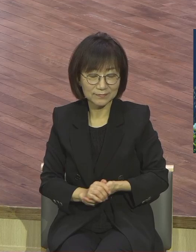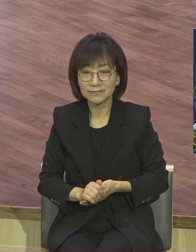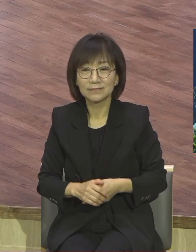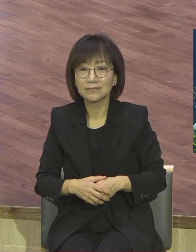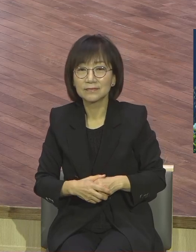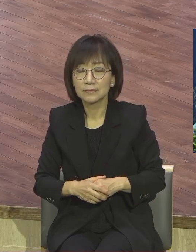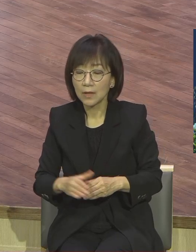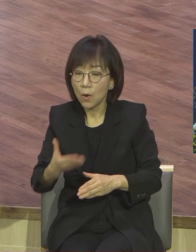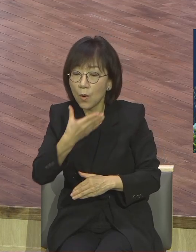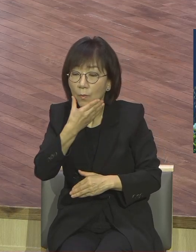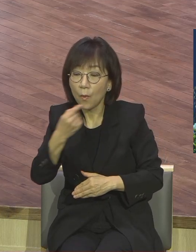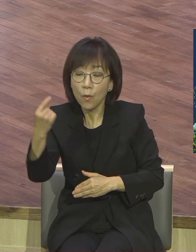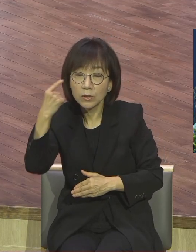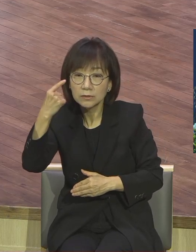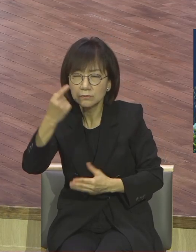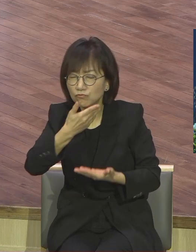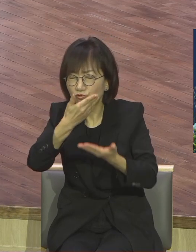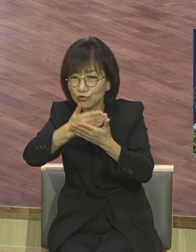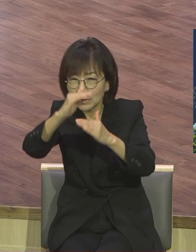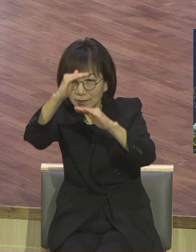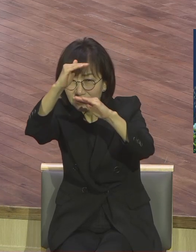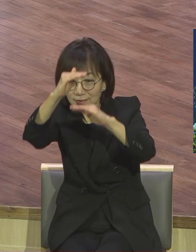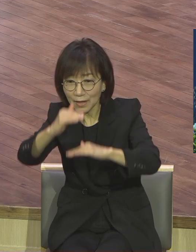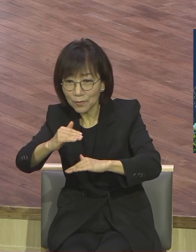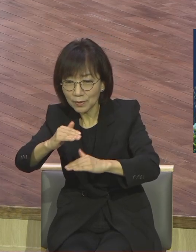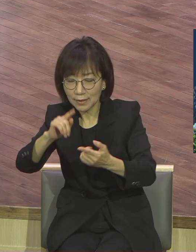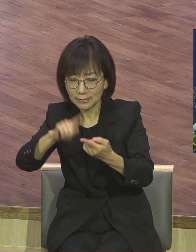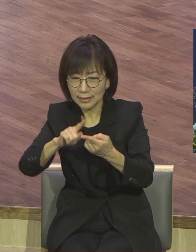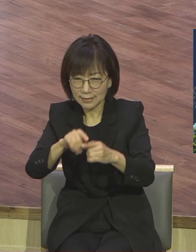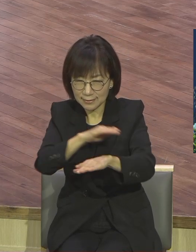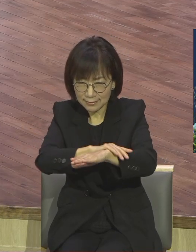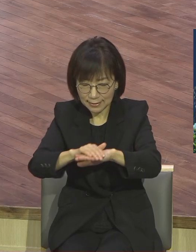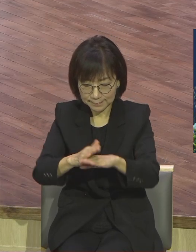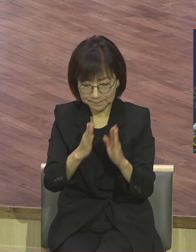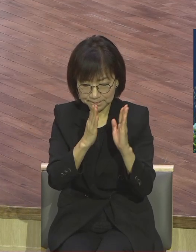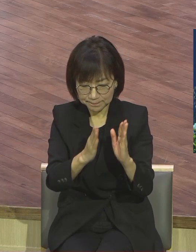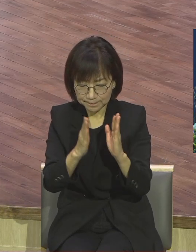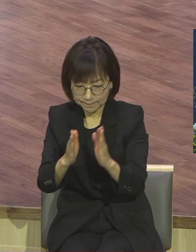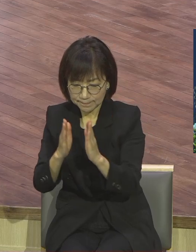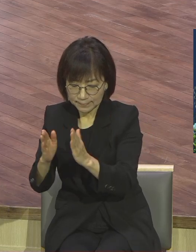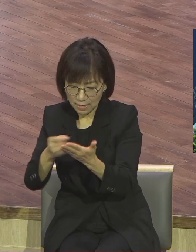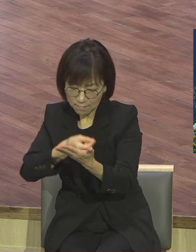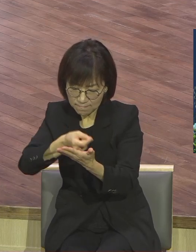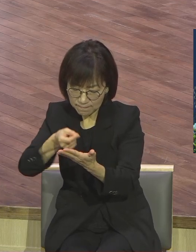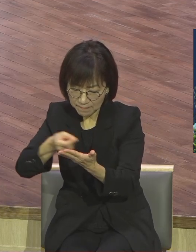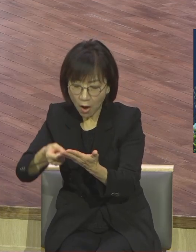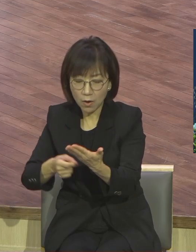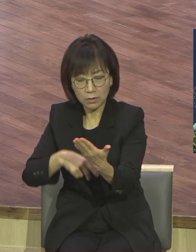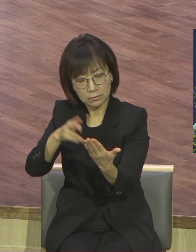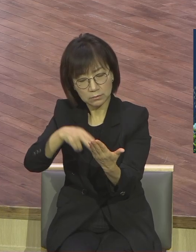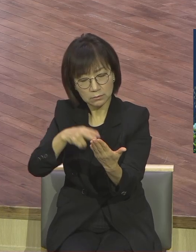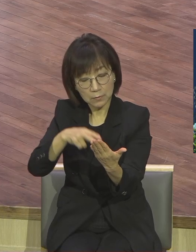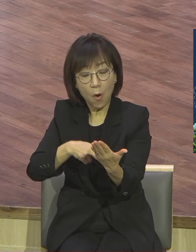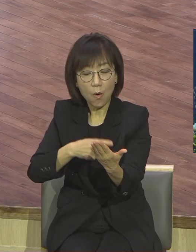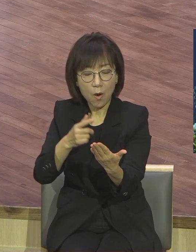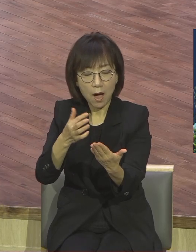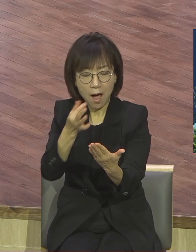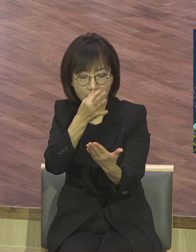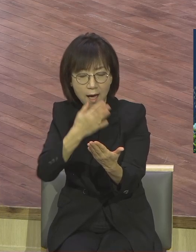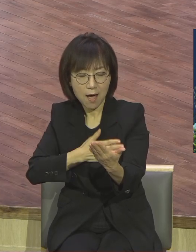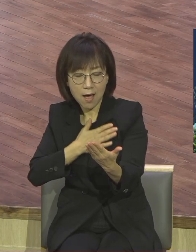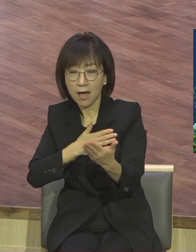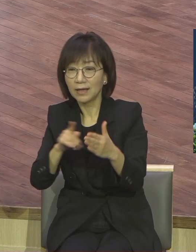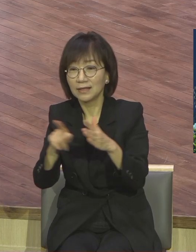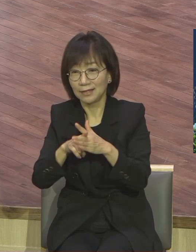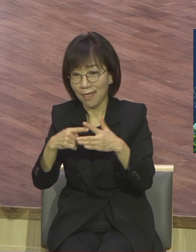복음의 핵심에 대해서 아주 논리적으로 이해하기 쉽게 그렇게 설명을